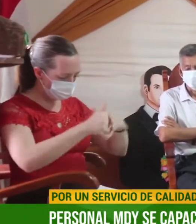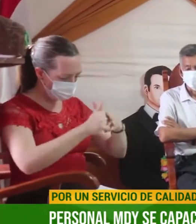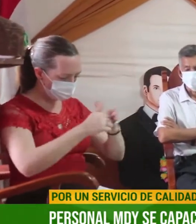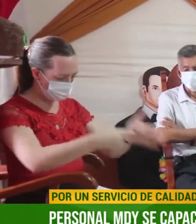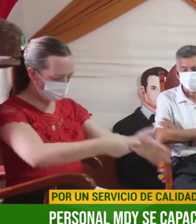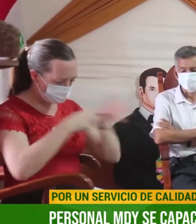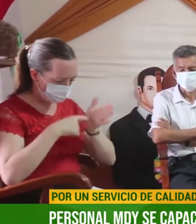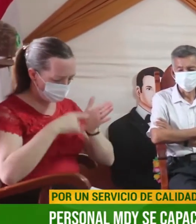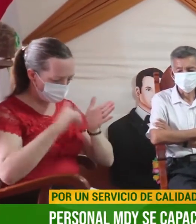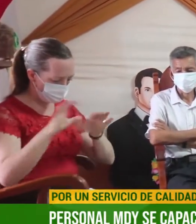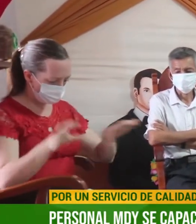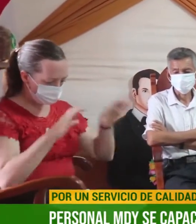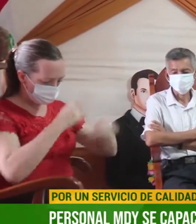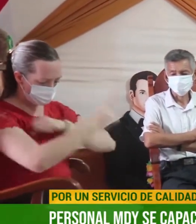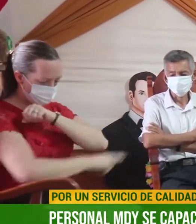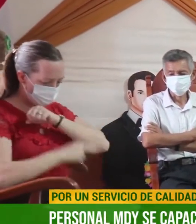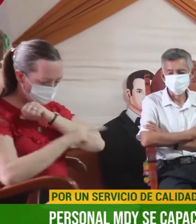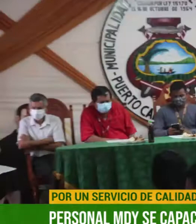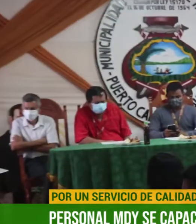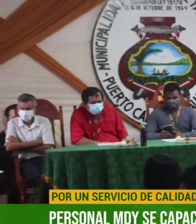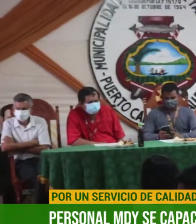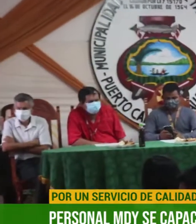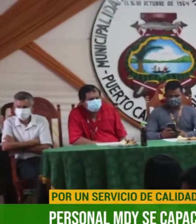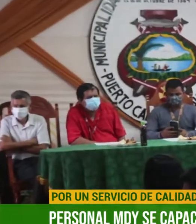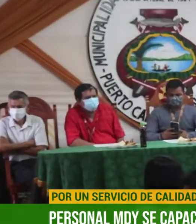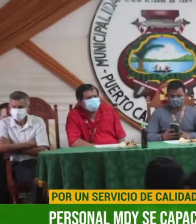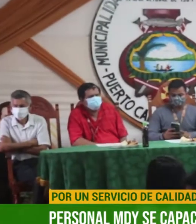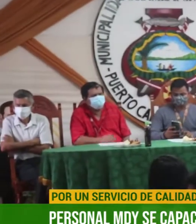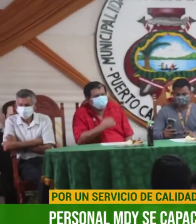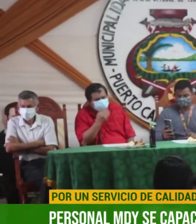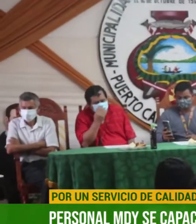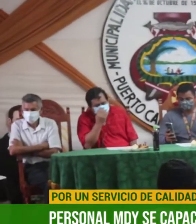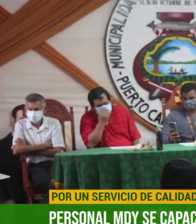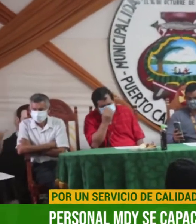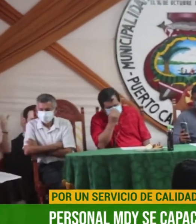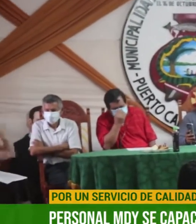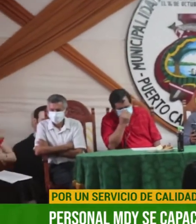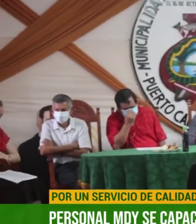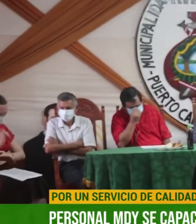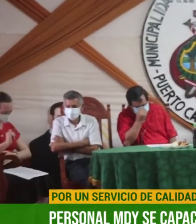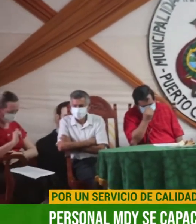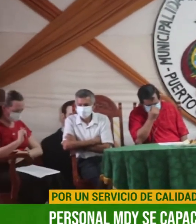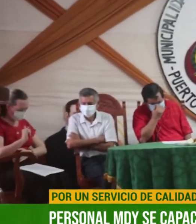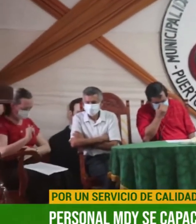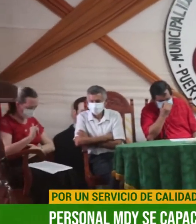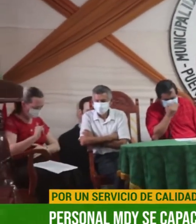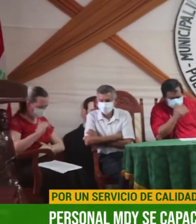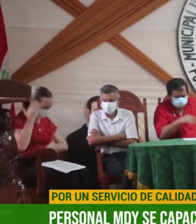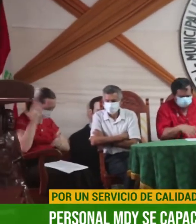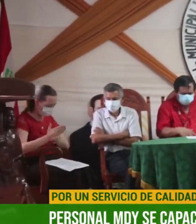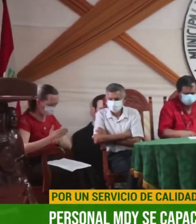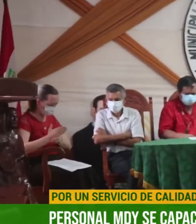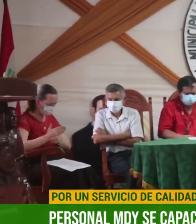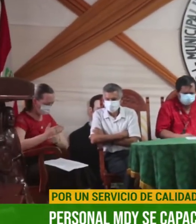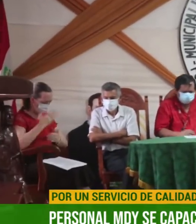Nacional, durante dos meses se capacitarán en temas relacionados con el manejo del lenguaje de señas.